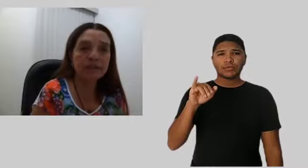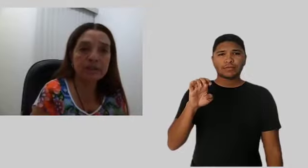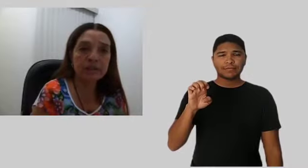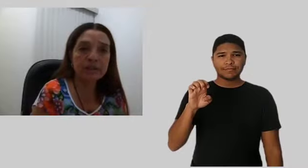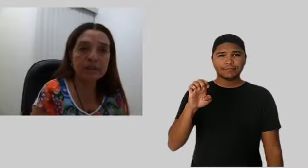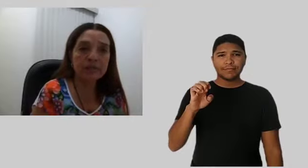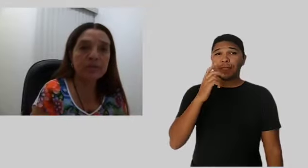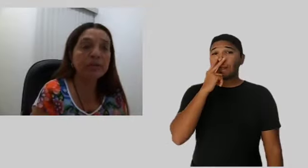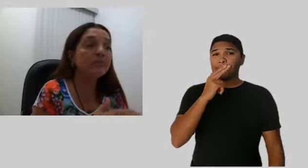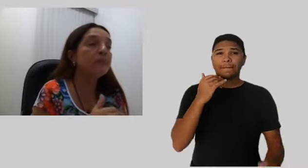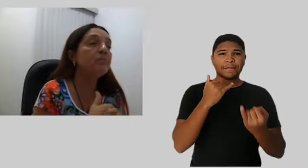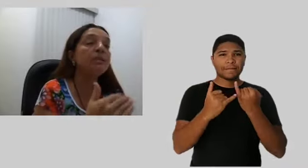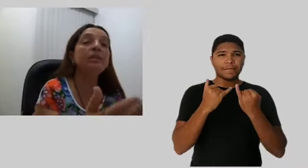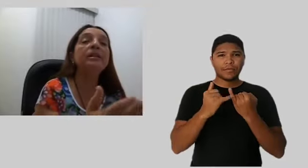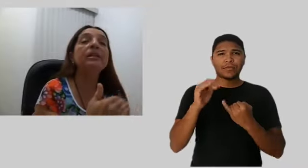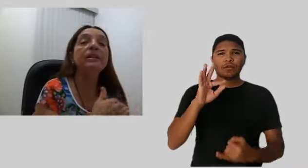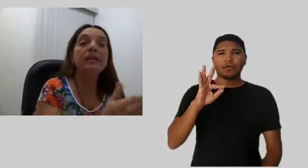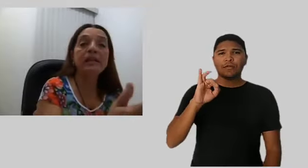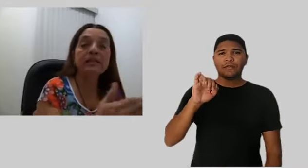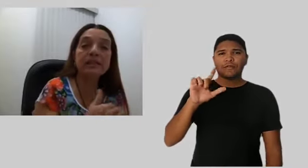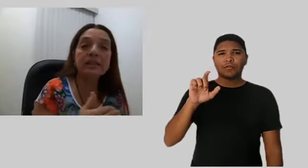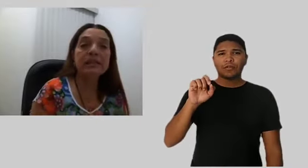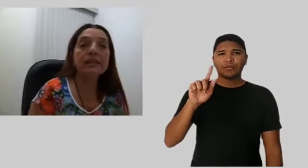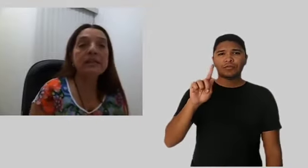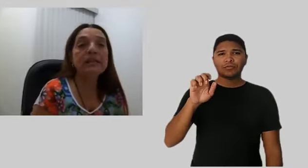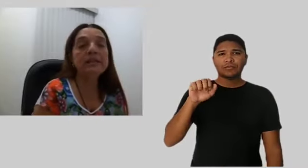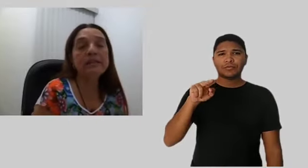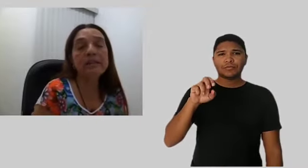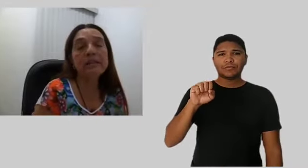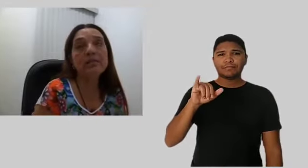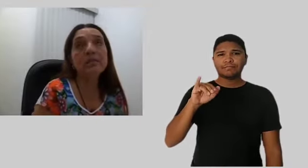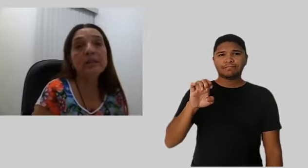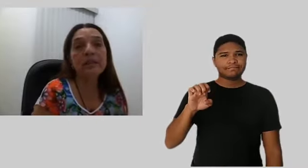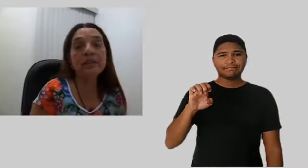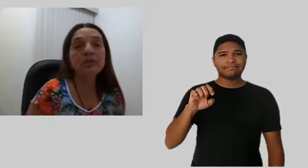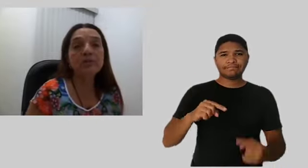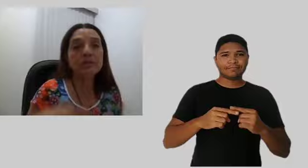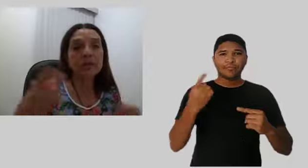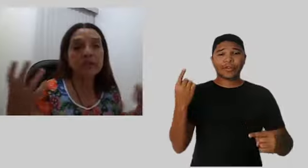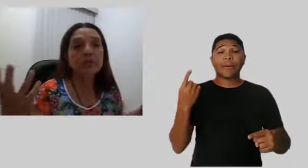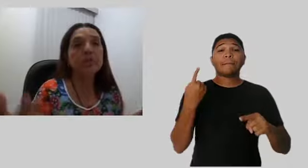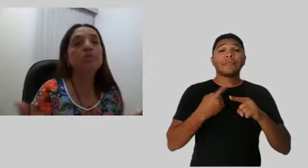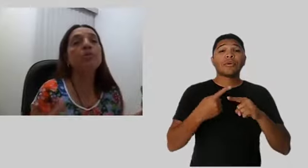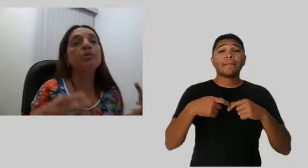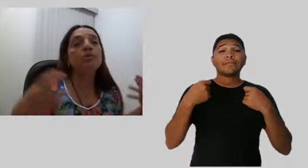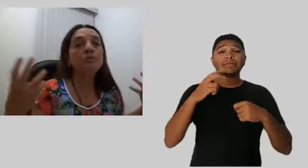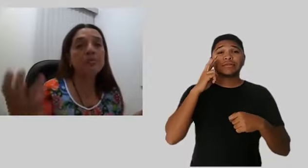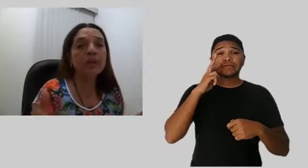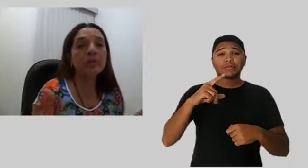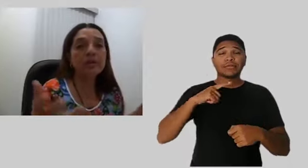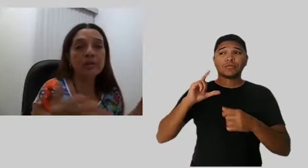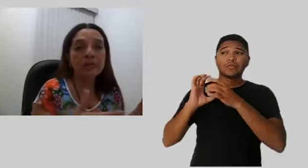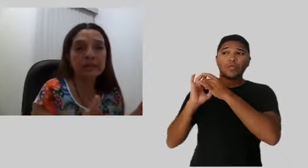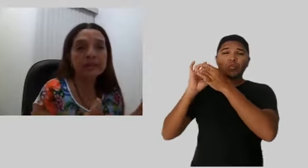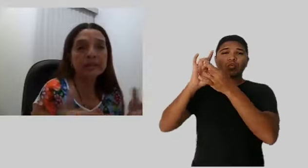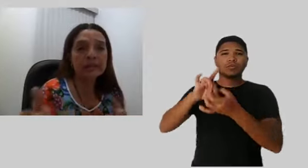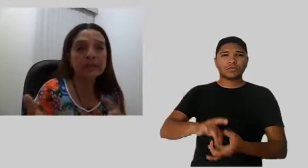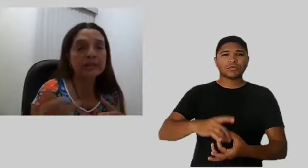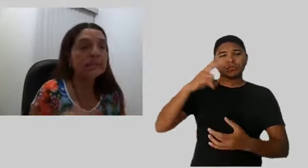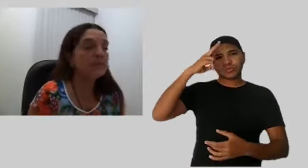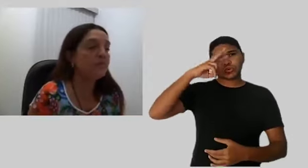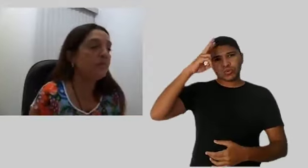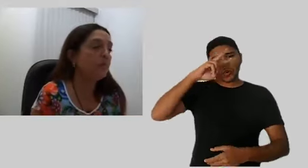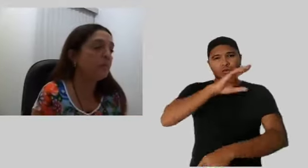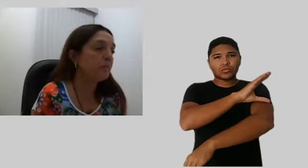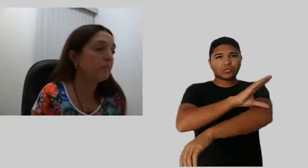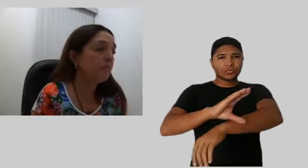repetir a filogênese, porque isso vai depender desse contexto, né, histórico, cultural em que a criança